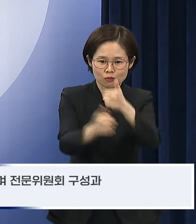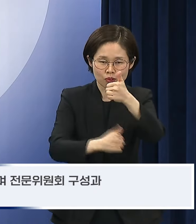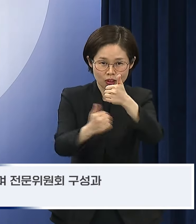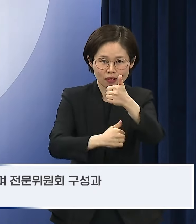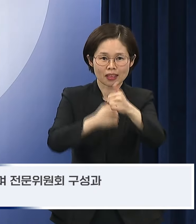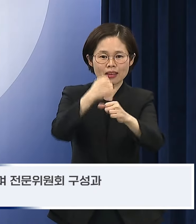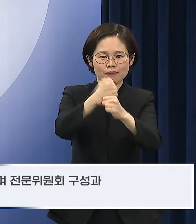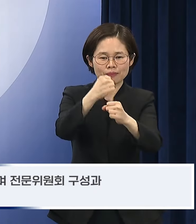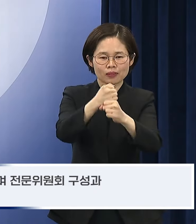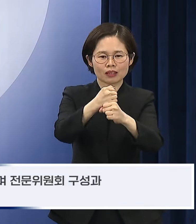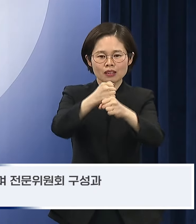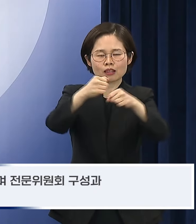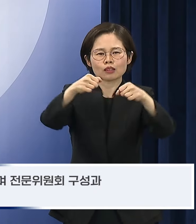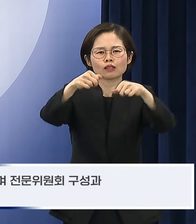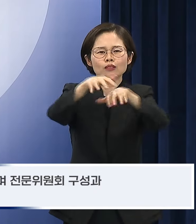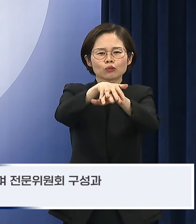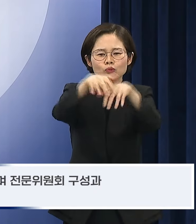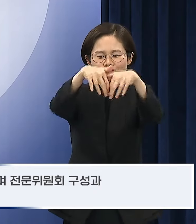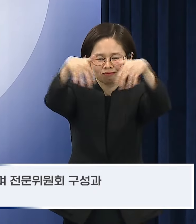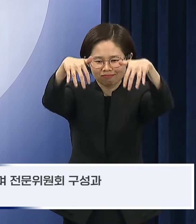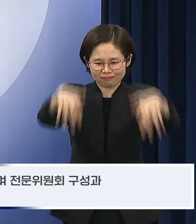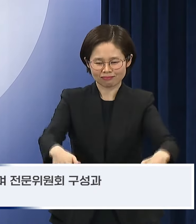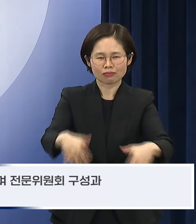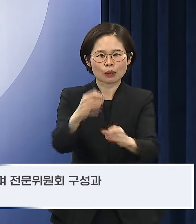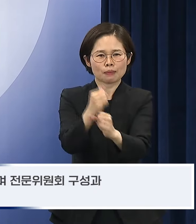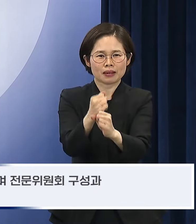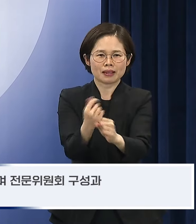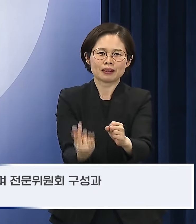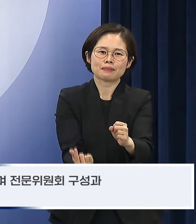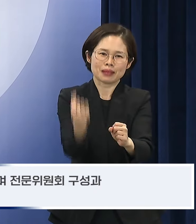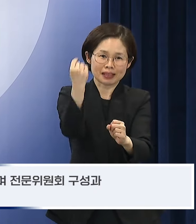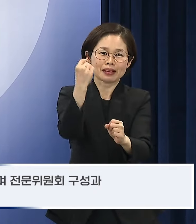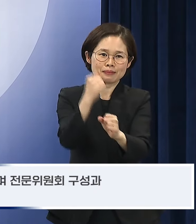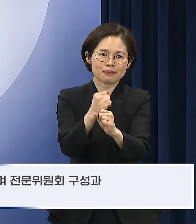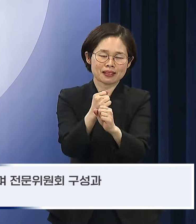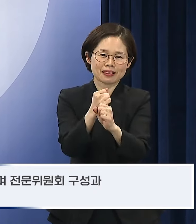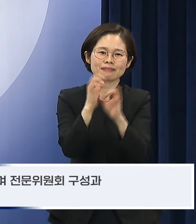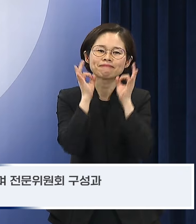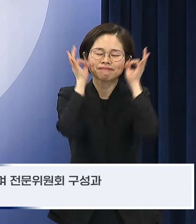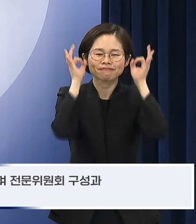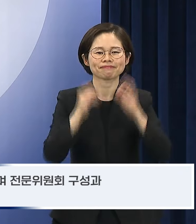구성과 지원조직 설치도 조속히 완료하겠습니다.